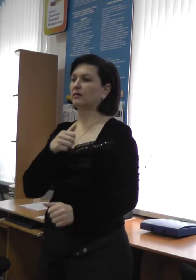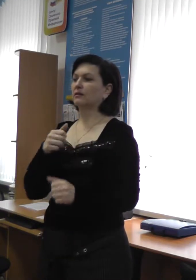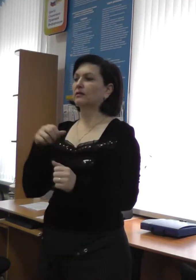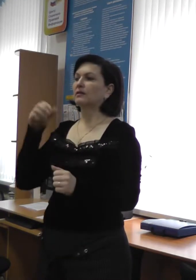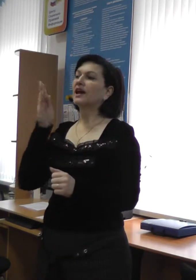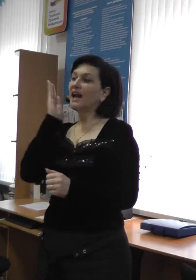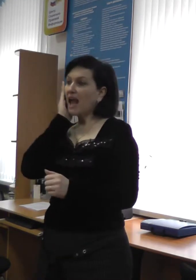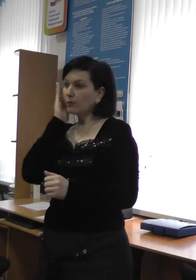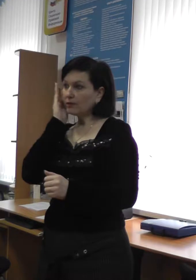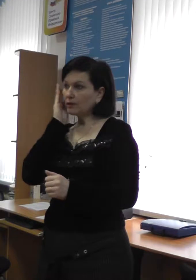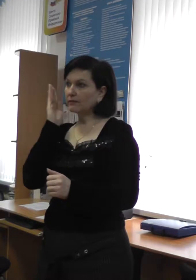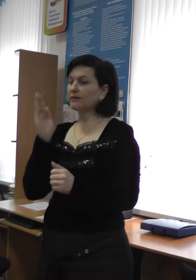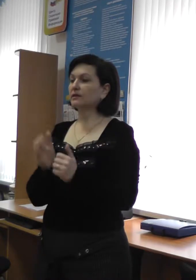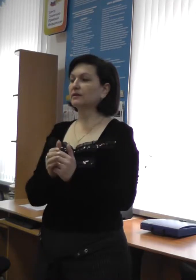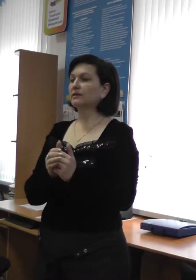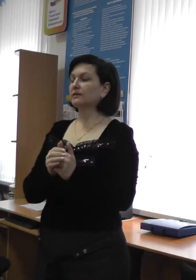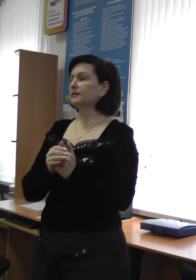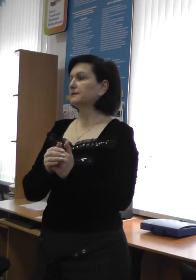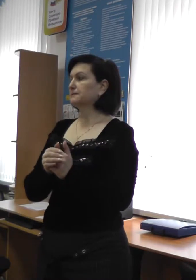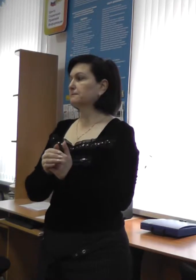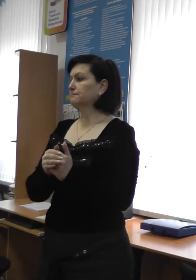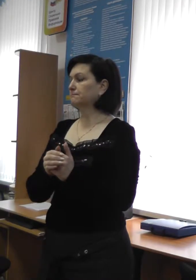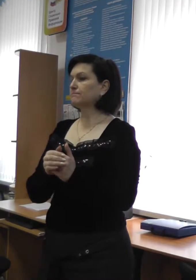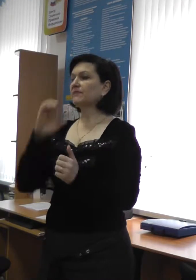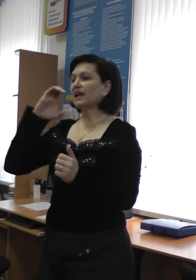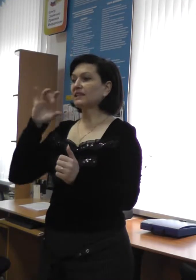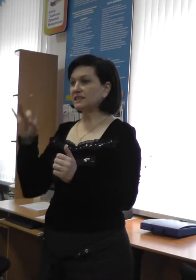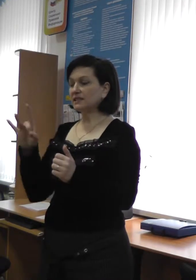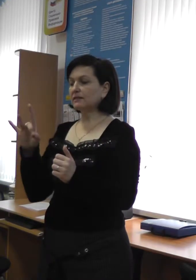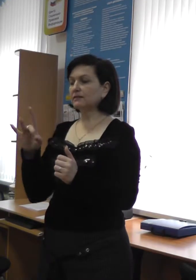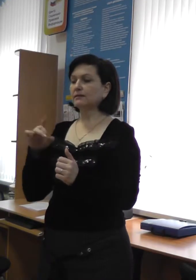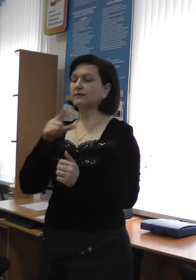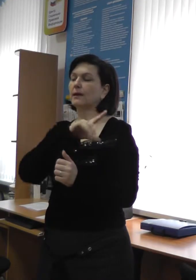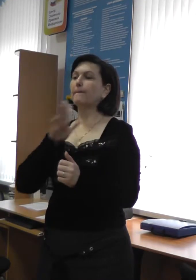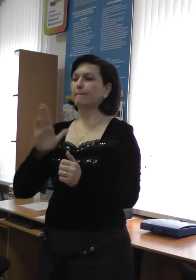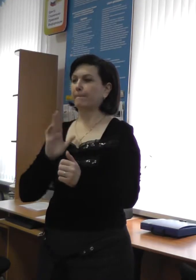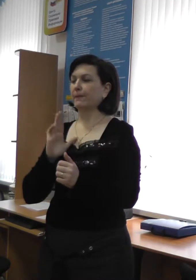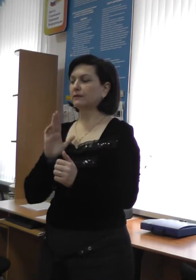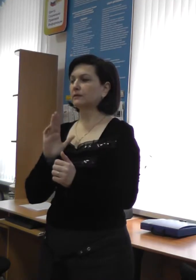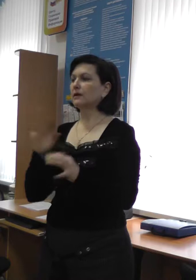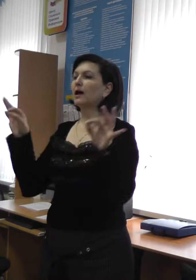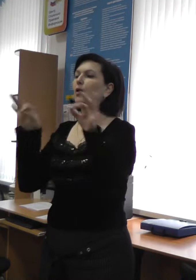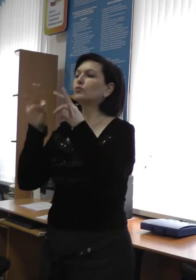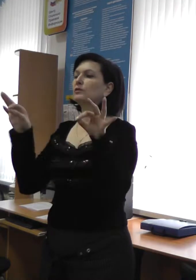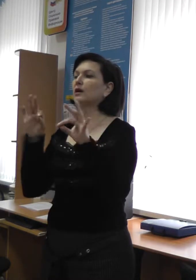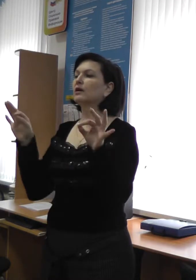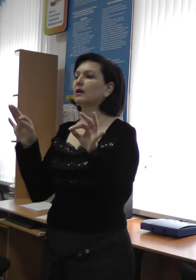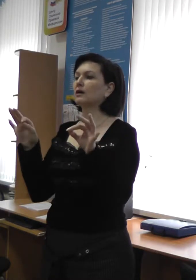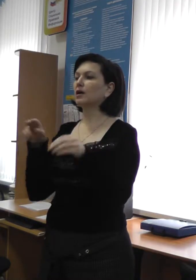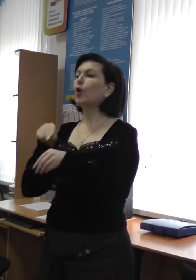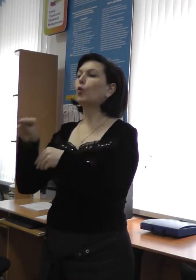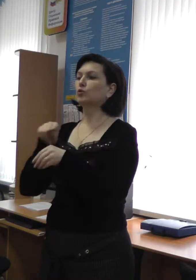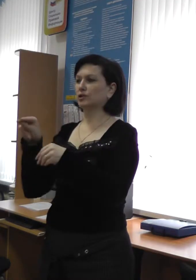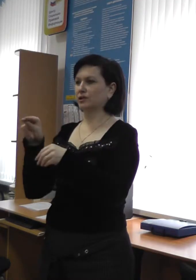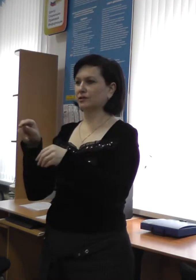Юрьевич Лермонтов и декабристы. При СССР там некоторое время располагалось музыкальное училище,